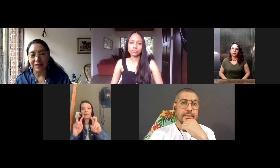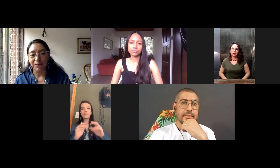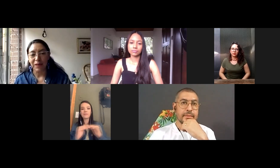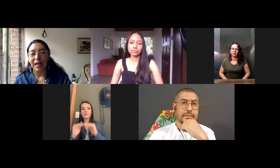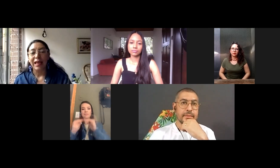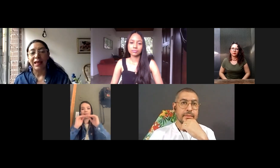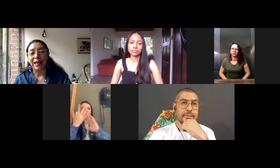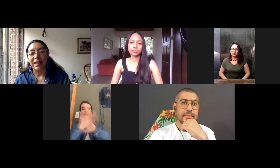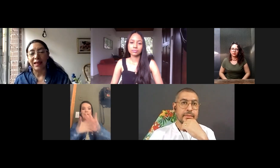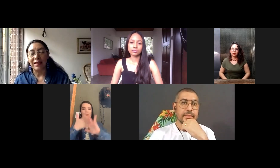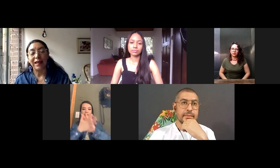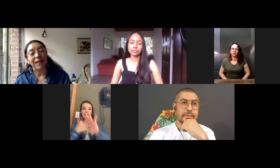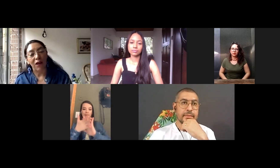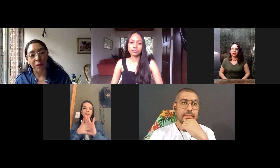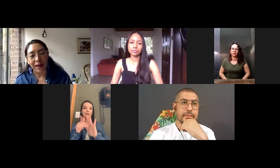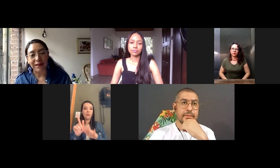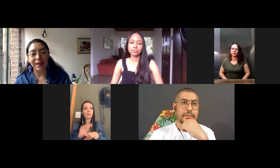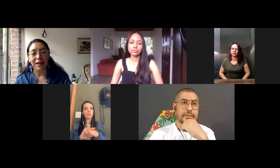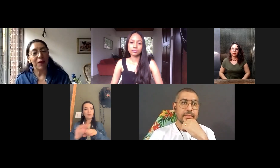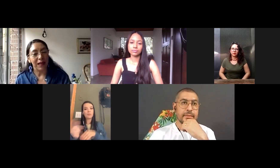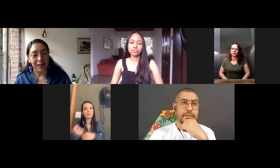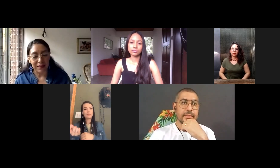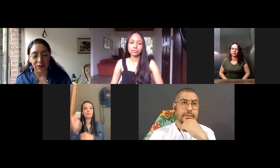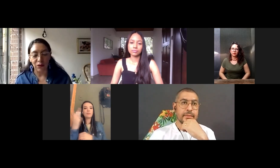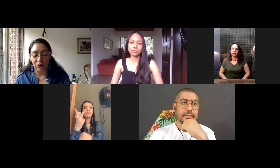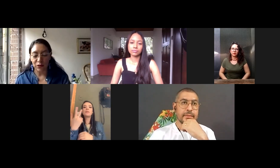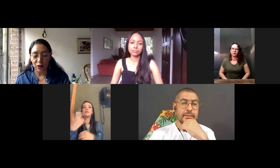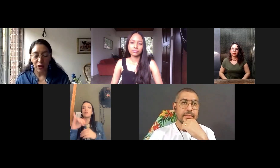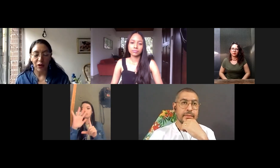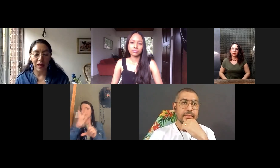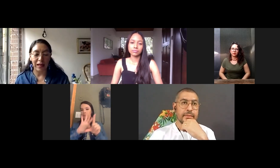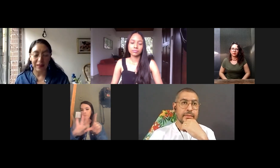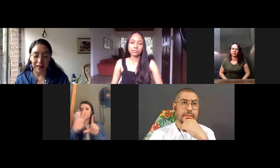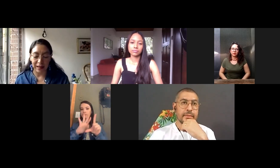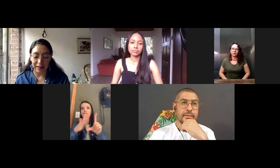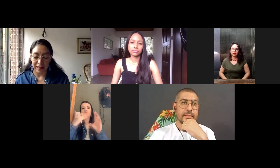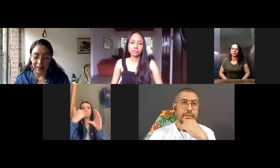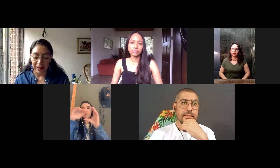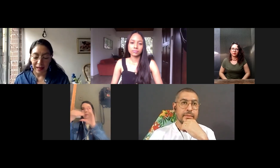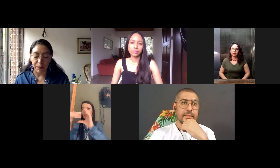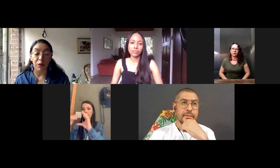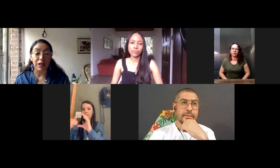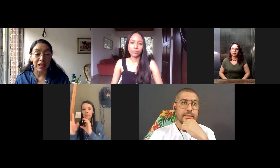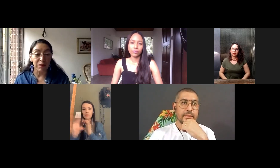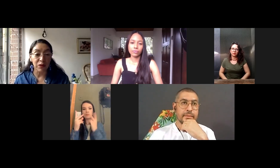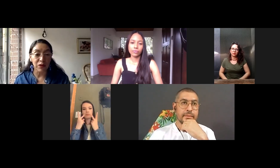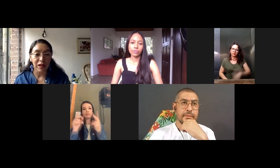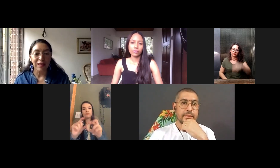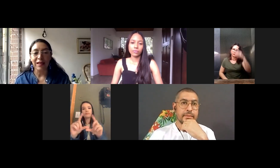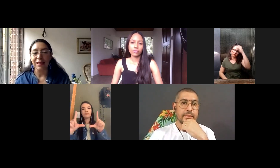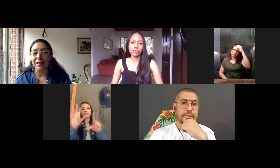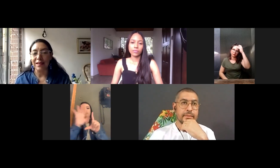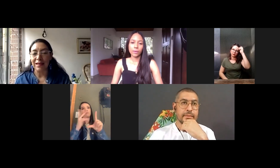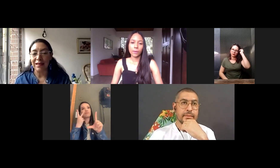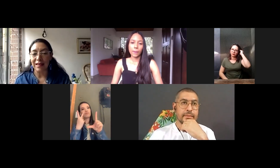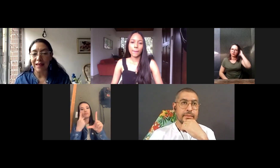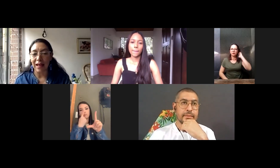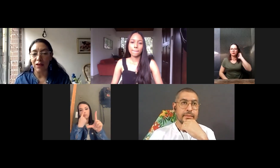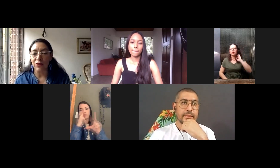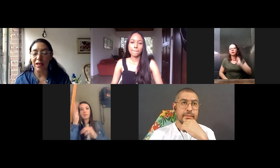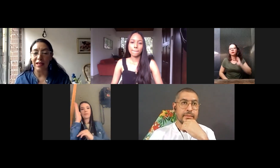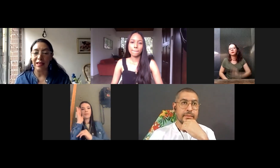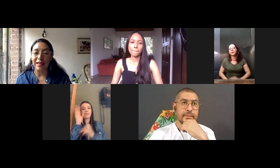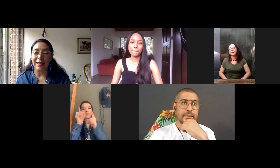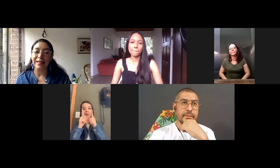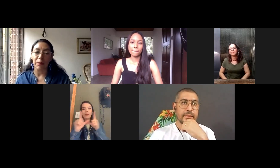señas. Ya está compartida para que todos la aprovechemos. Quienes estén